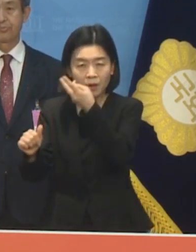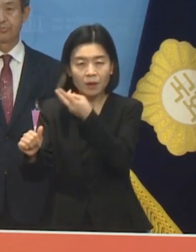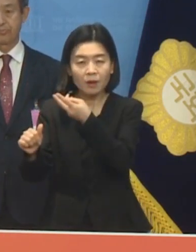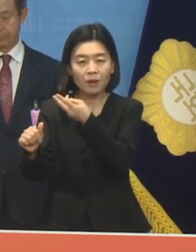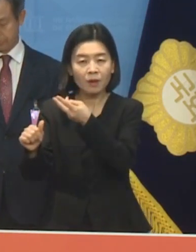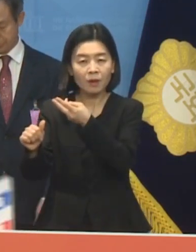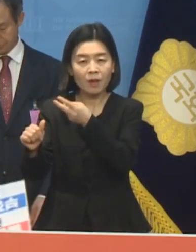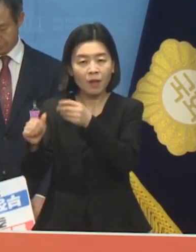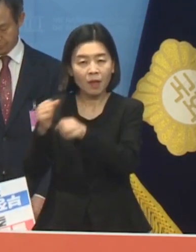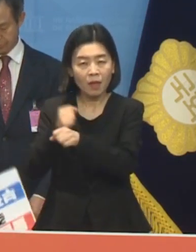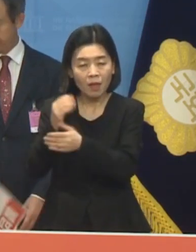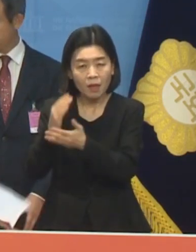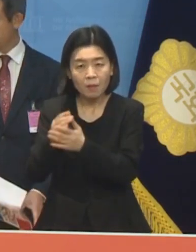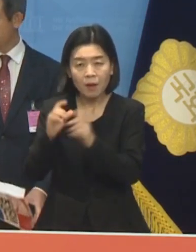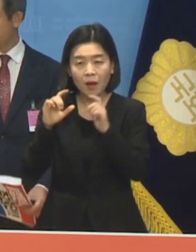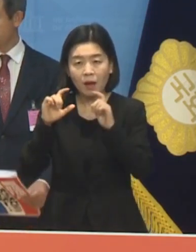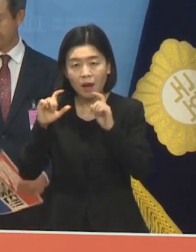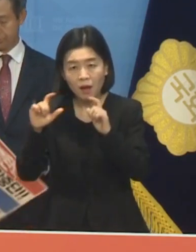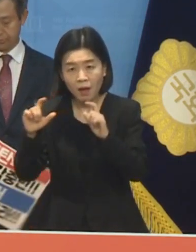다가오고 있습니다.